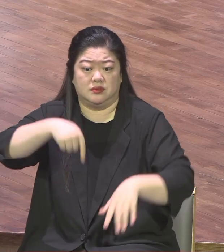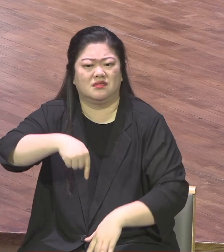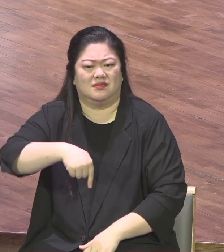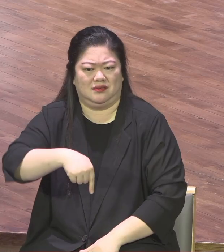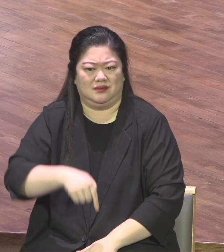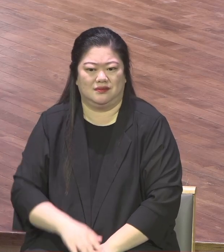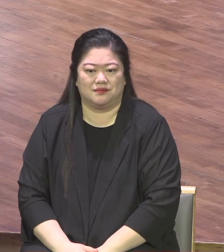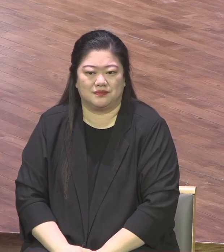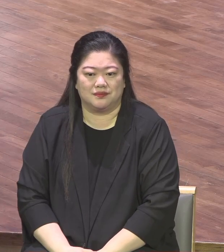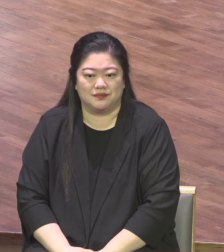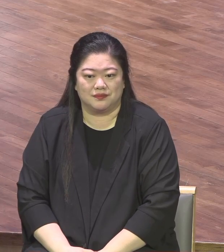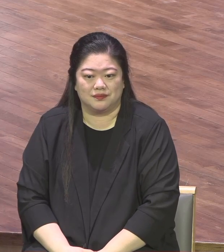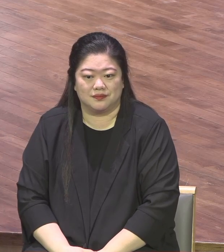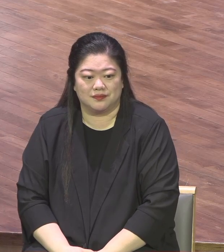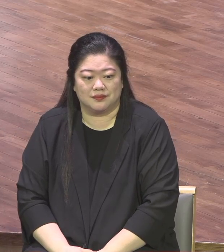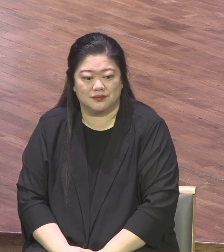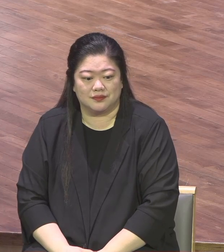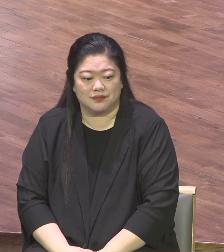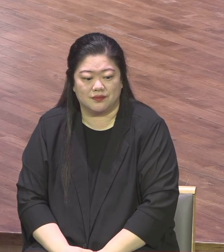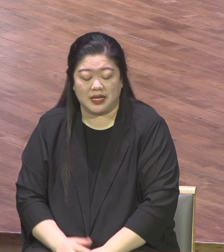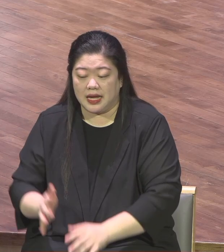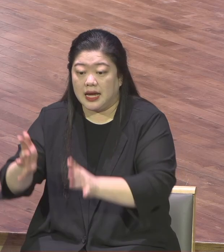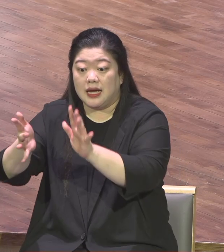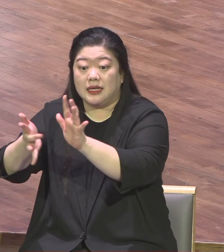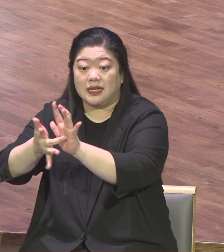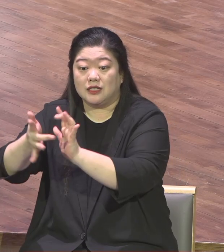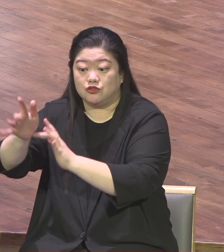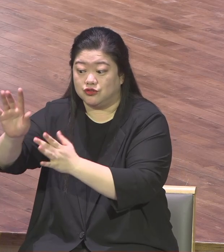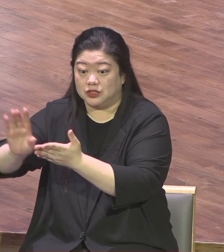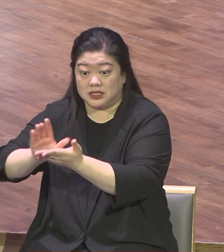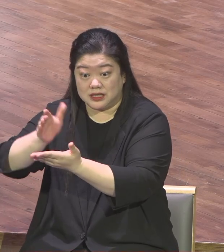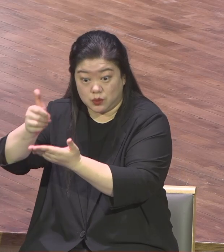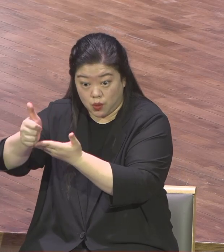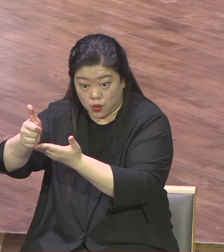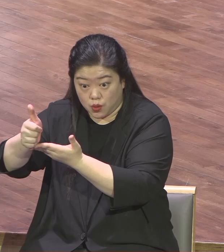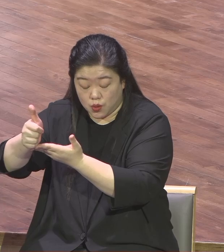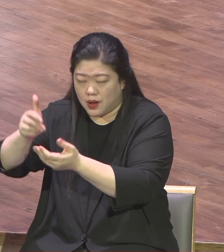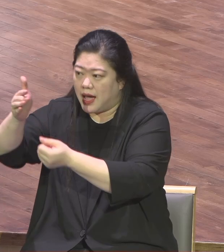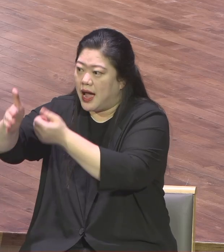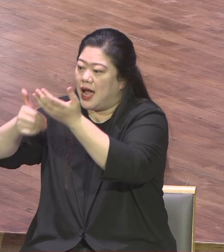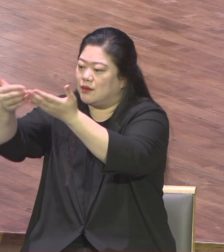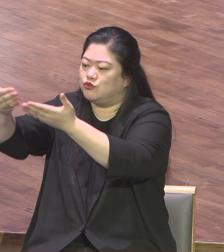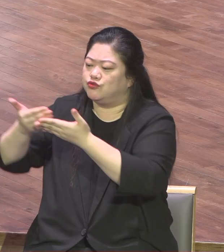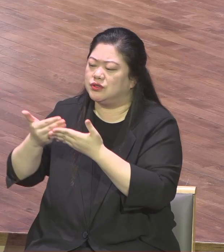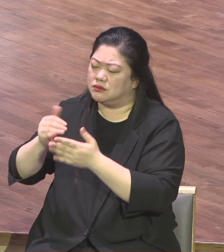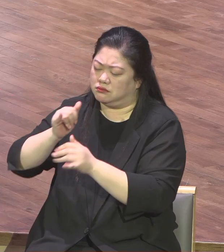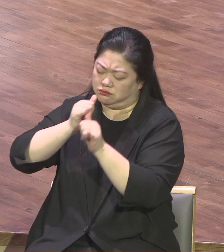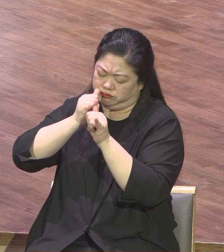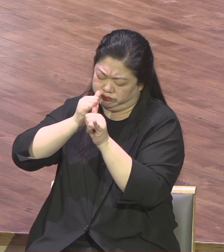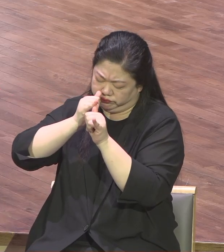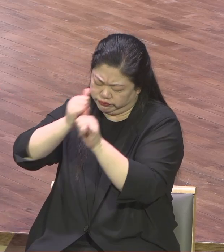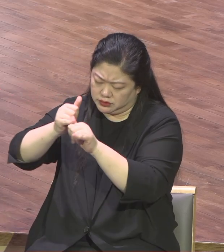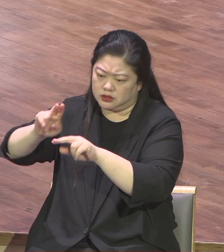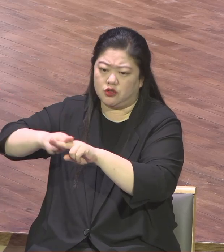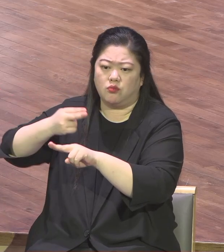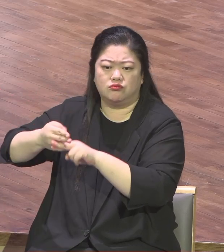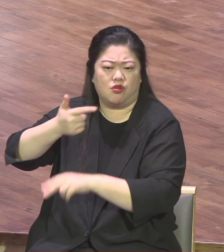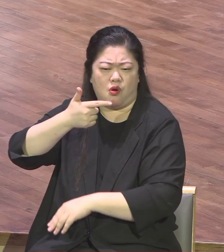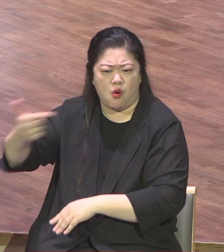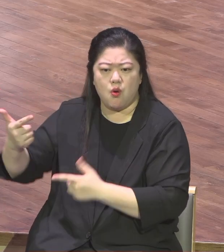그리스도는 하나님이 우리에게 주시는 가장 위대한 선물이고 그리고 우리는 그리스도